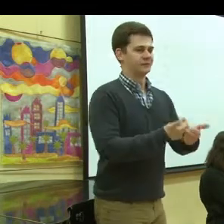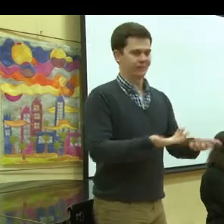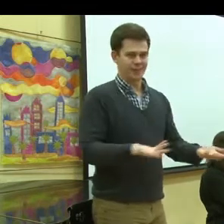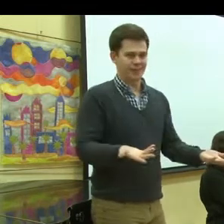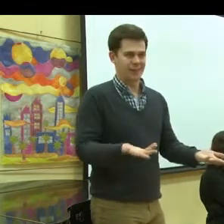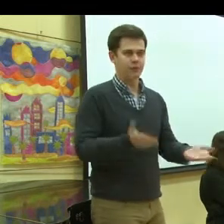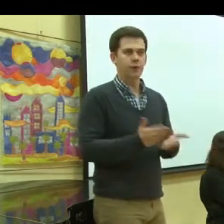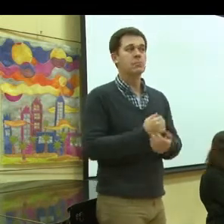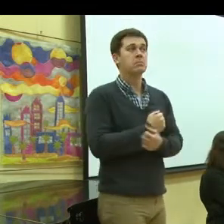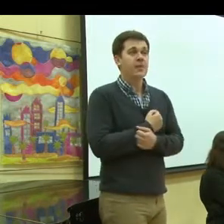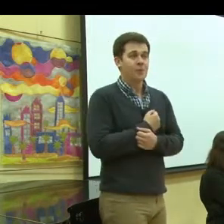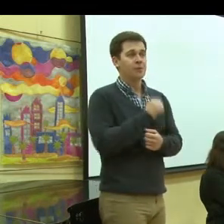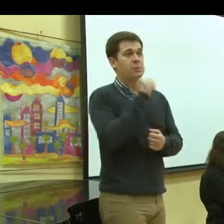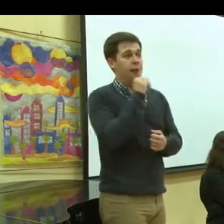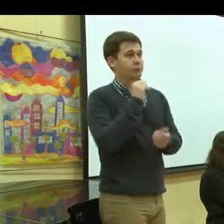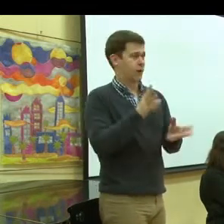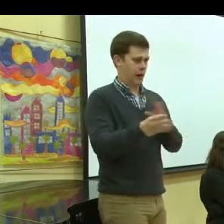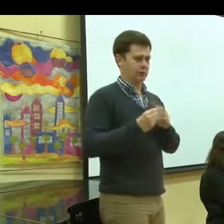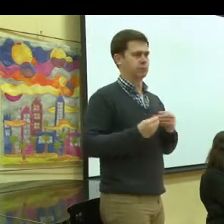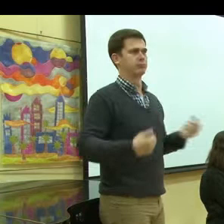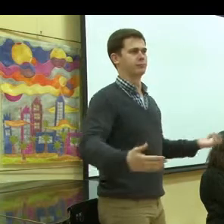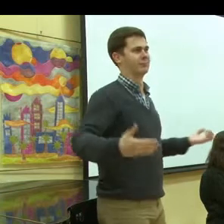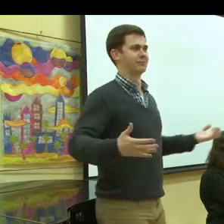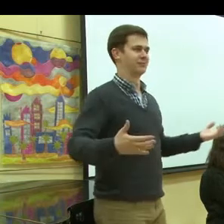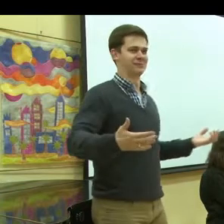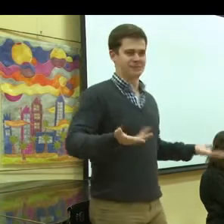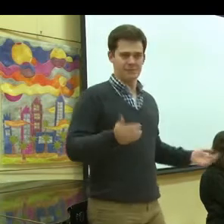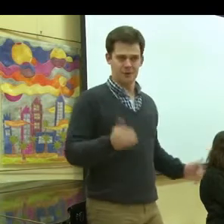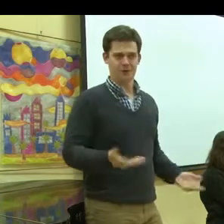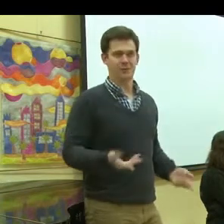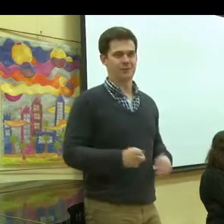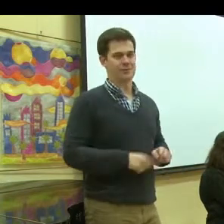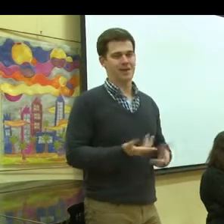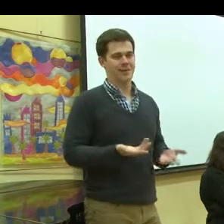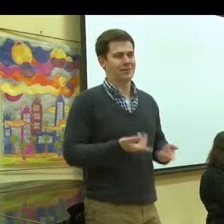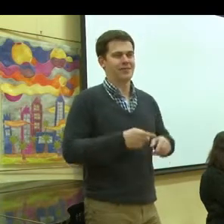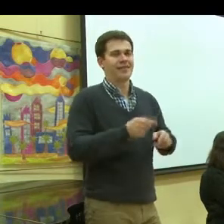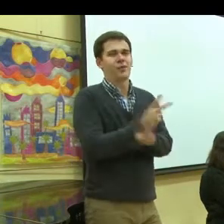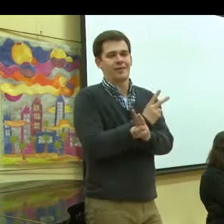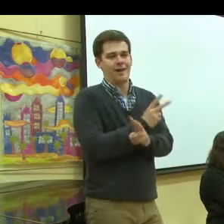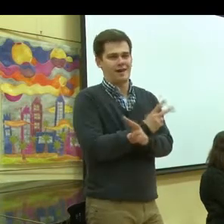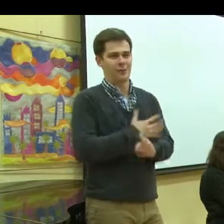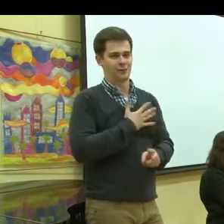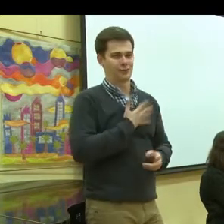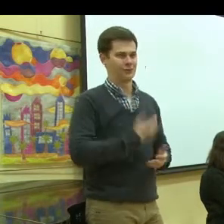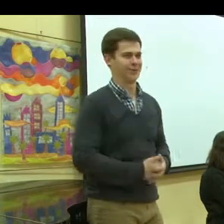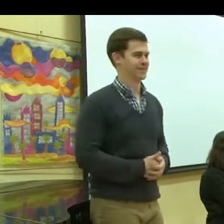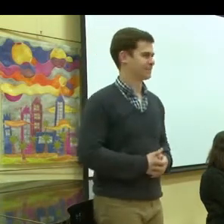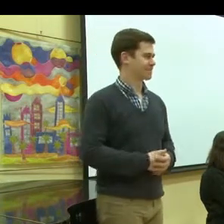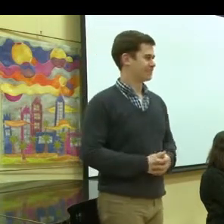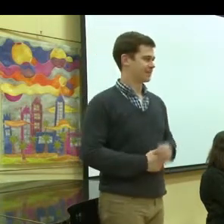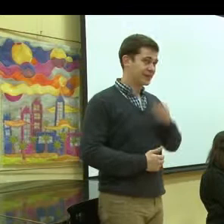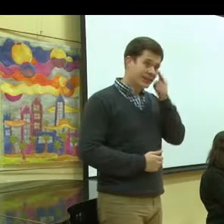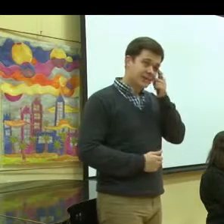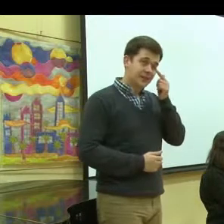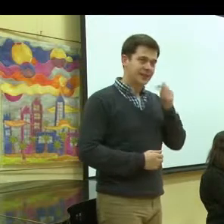czułość też i miłość, bo wiążą się też właśnie z osobami bliskimi, tak? Si ustedes me dejan, lo voy a hacer